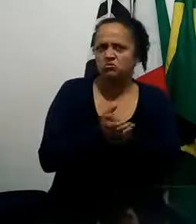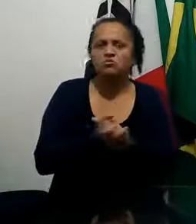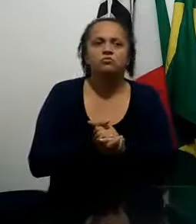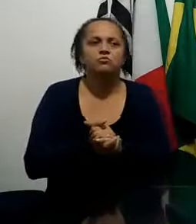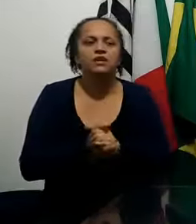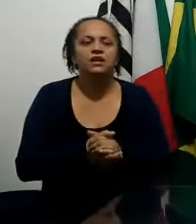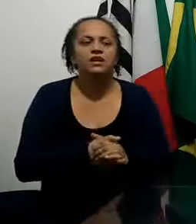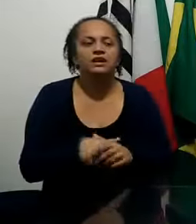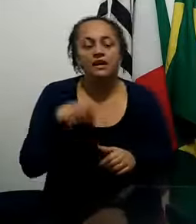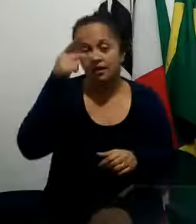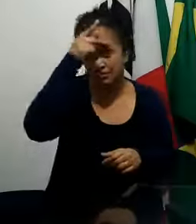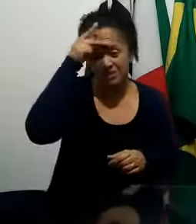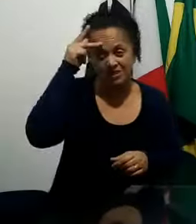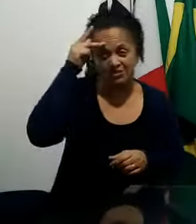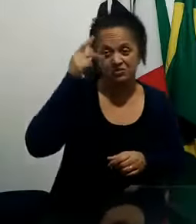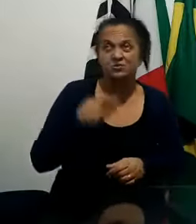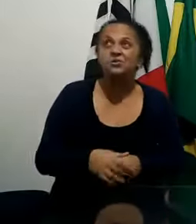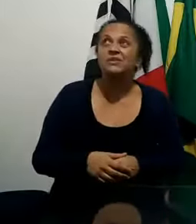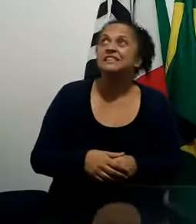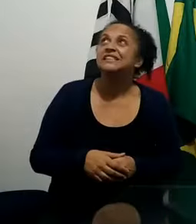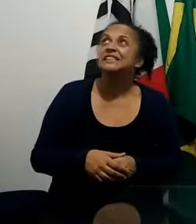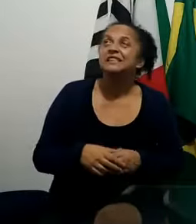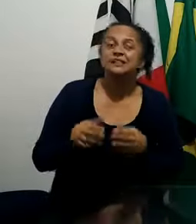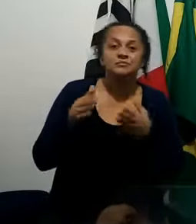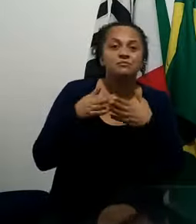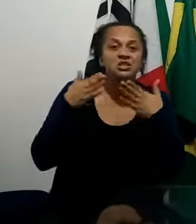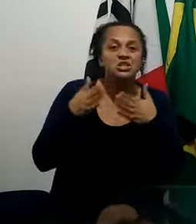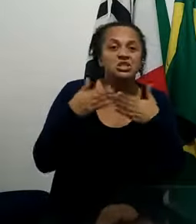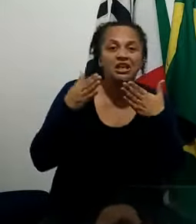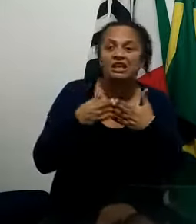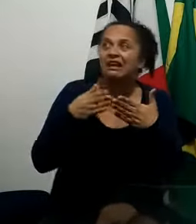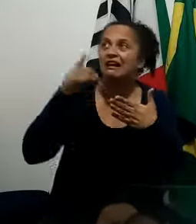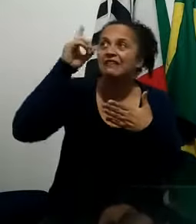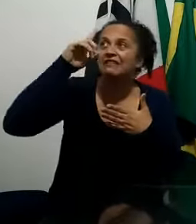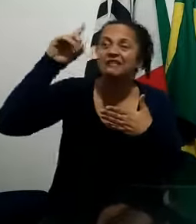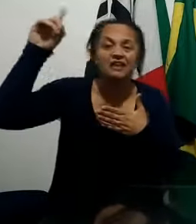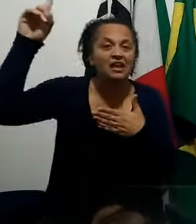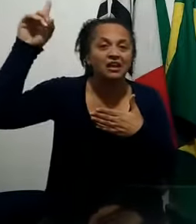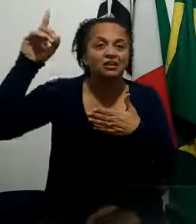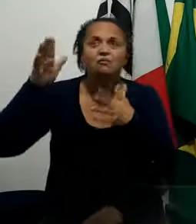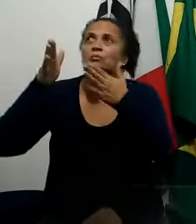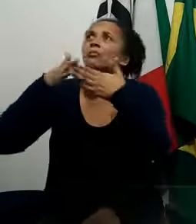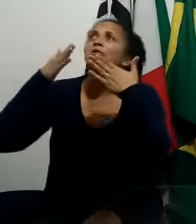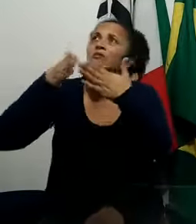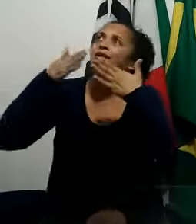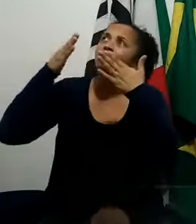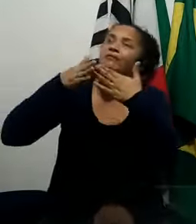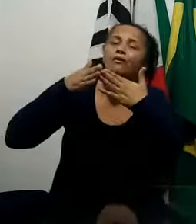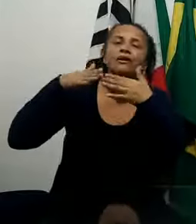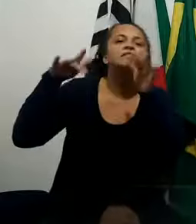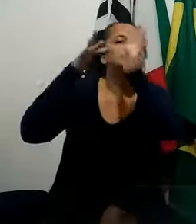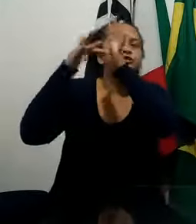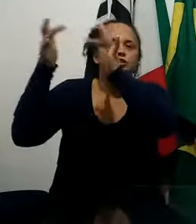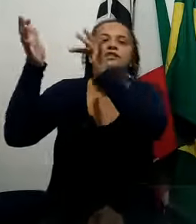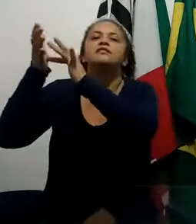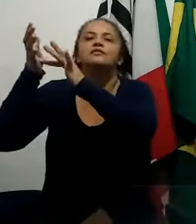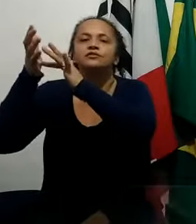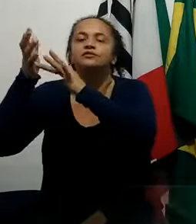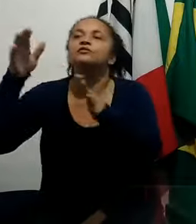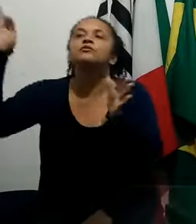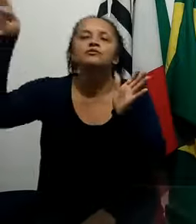vão clamar aos céus, e então virá o Messias, o mesmo Messias que há 2000 anos eles